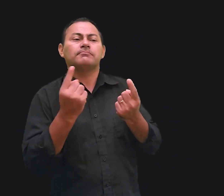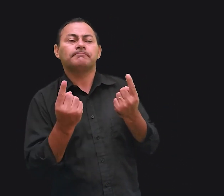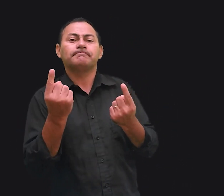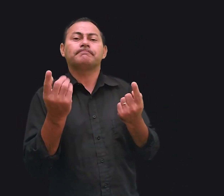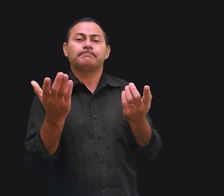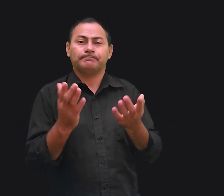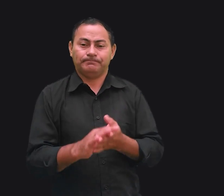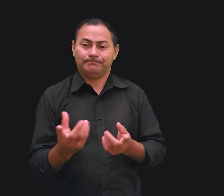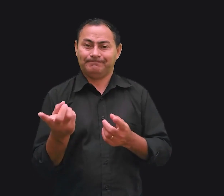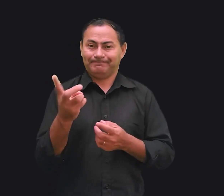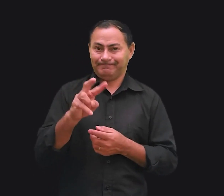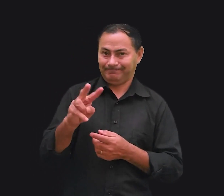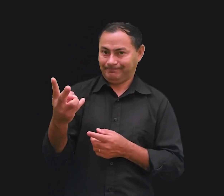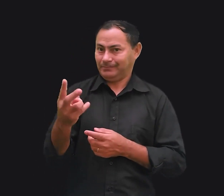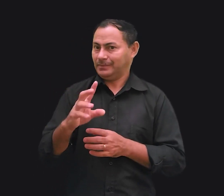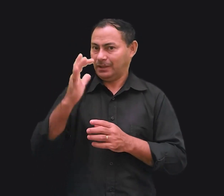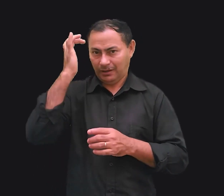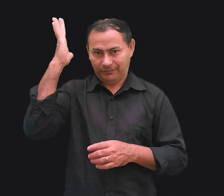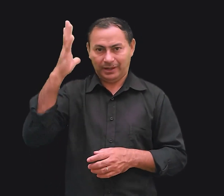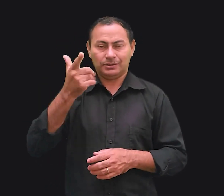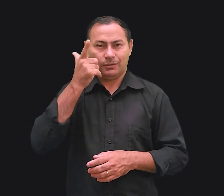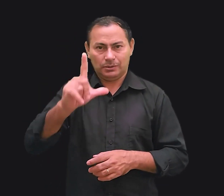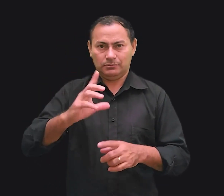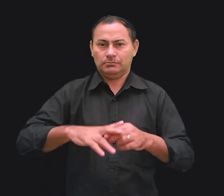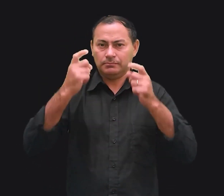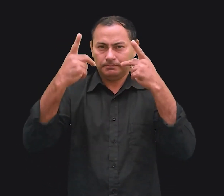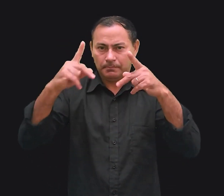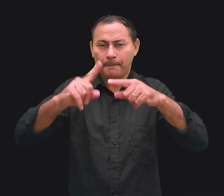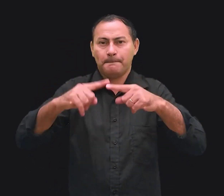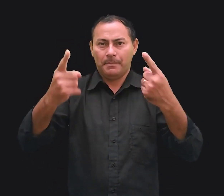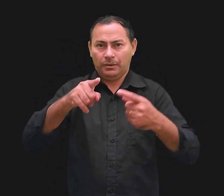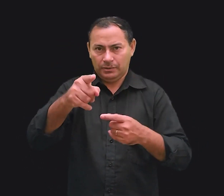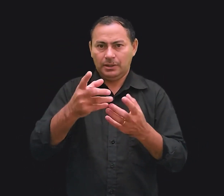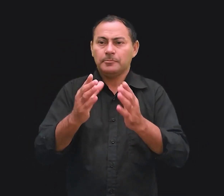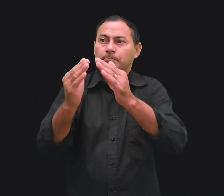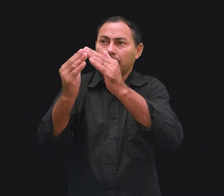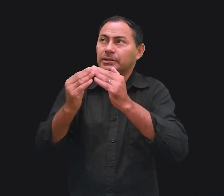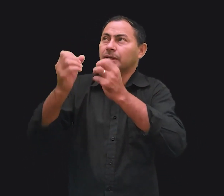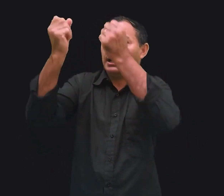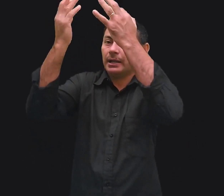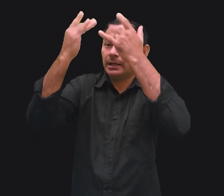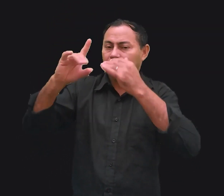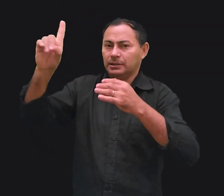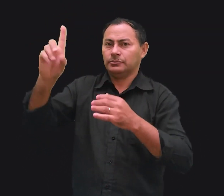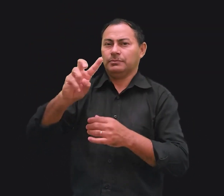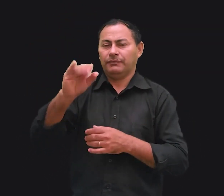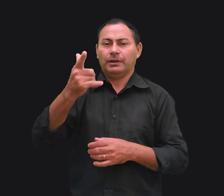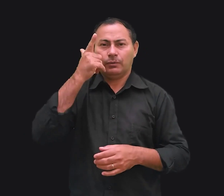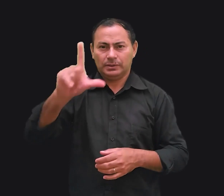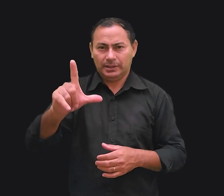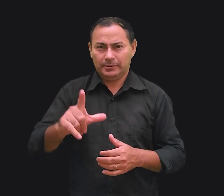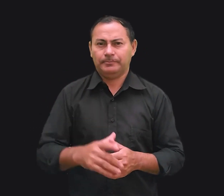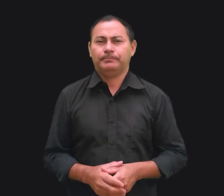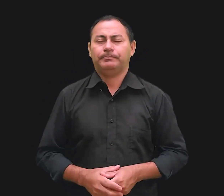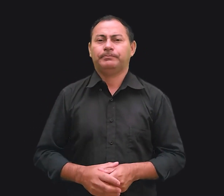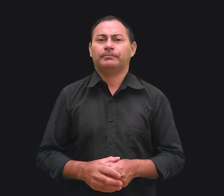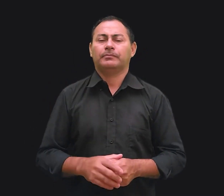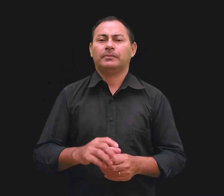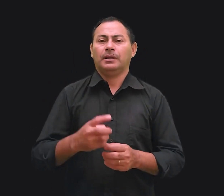marido fizesse? Isso não é fácil de conseguir, naturalmente, mas se você pedir a graça de Deus, vai conseguir.